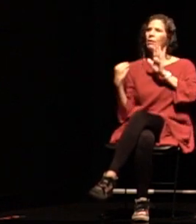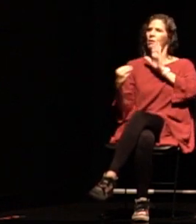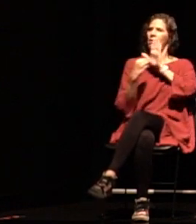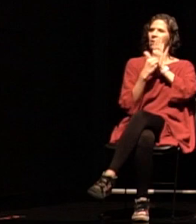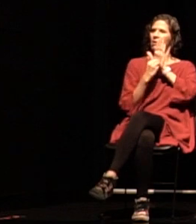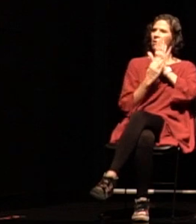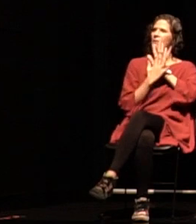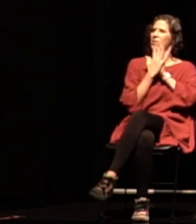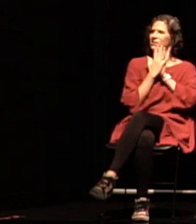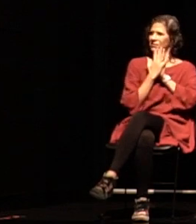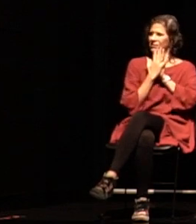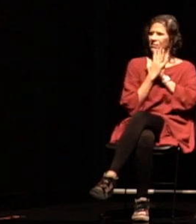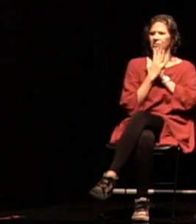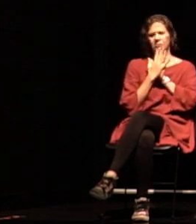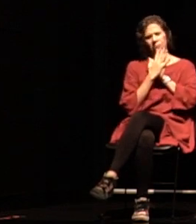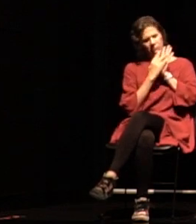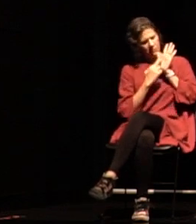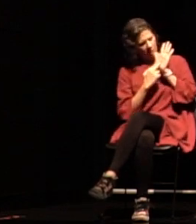trata de